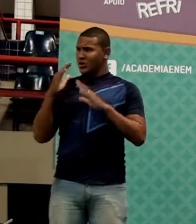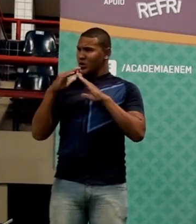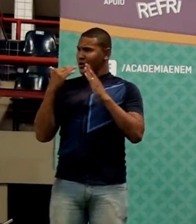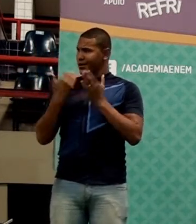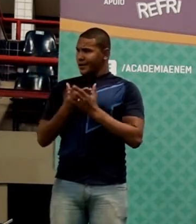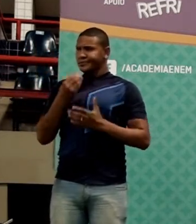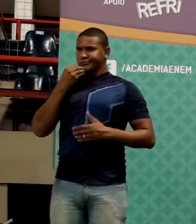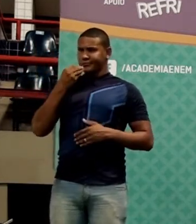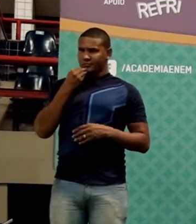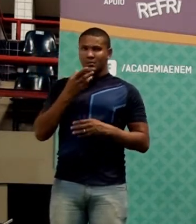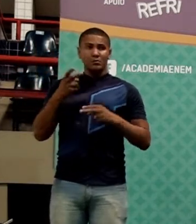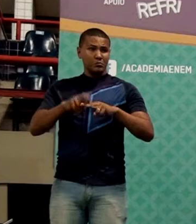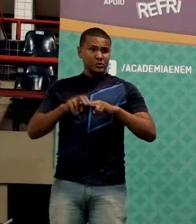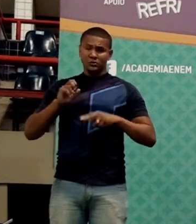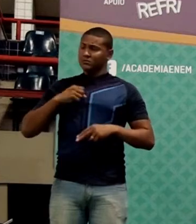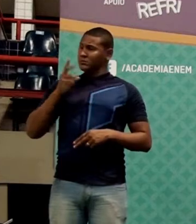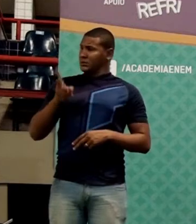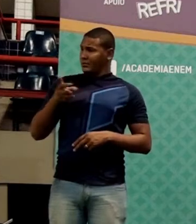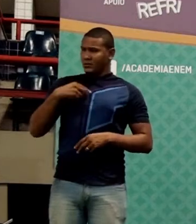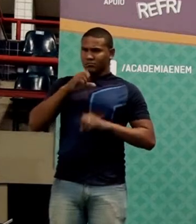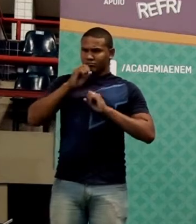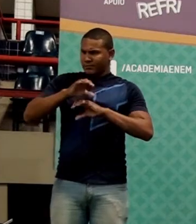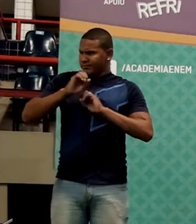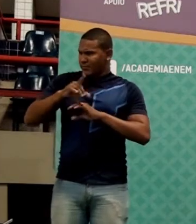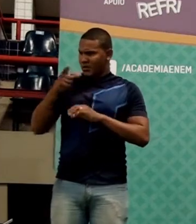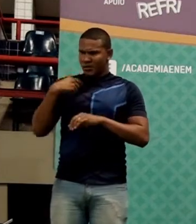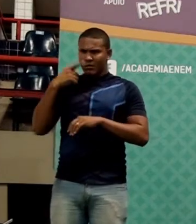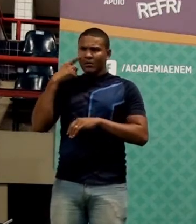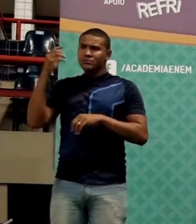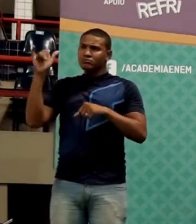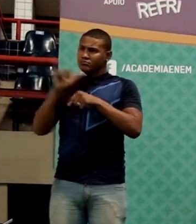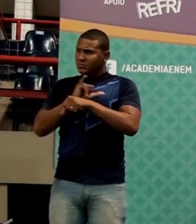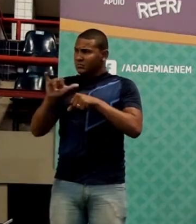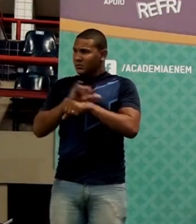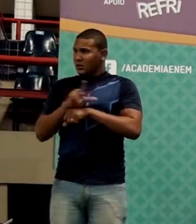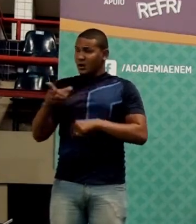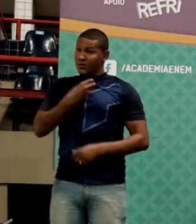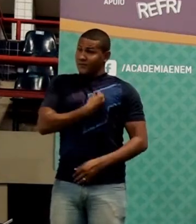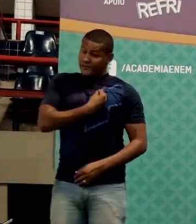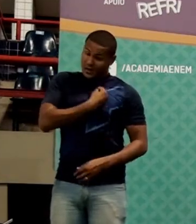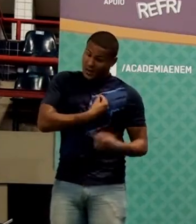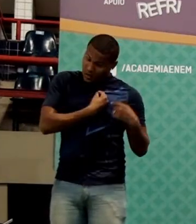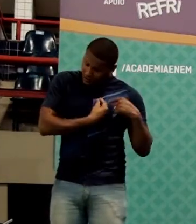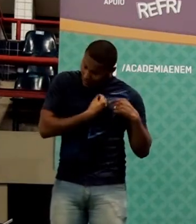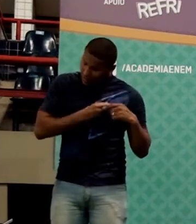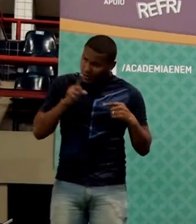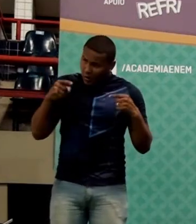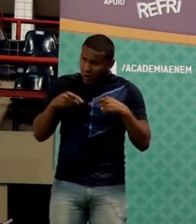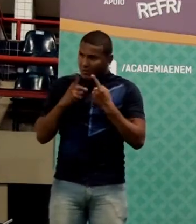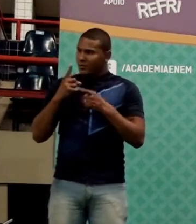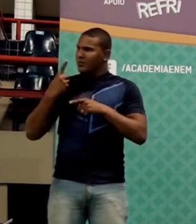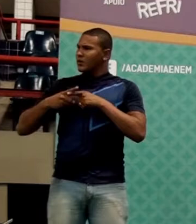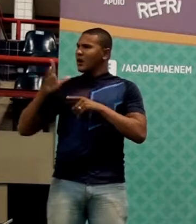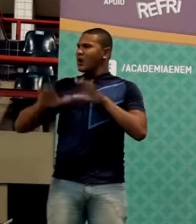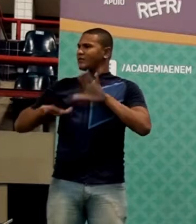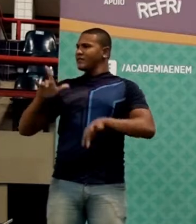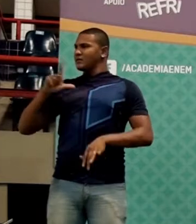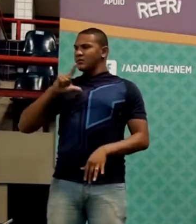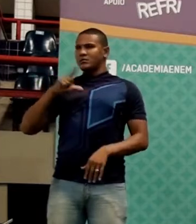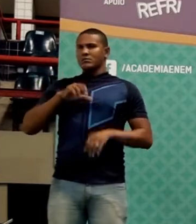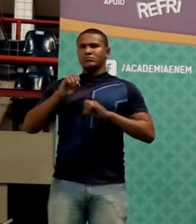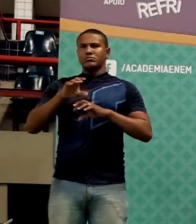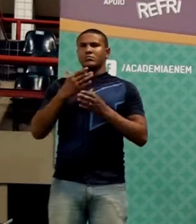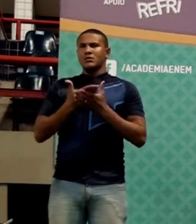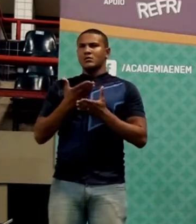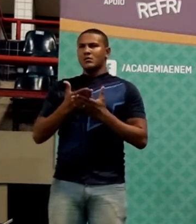quando eu vou dar aula para os meus alunos, eu procuro ensinar de um jeito que sirva para a vida. Porque às vezes eu estou dando aula para vocês e estou vendo